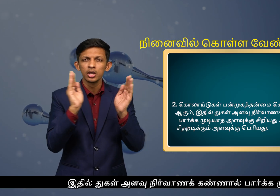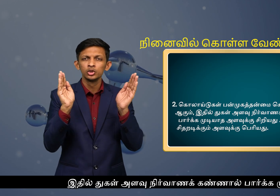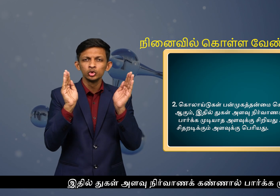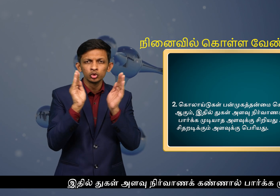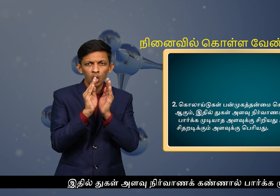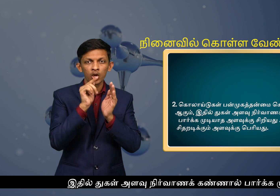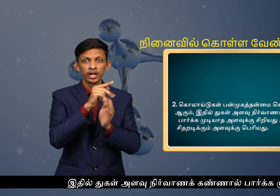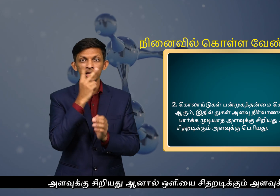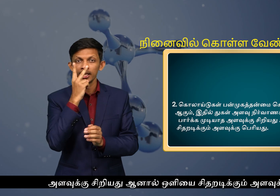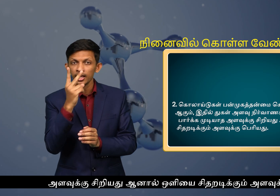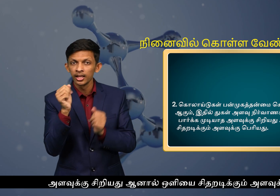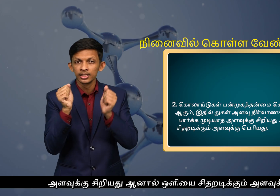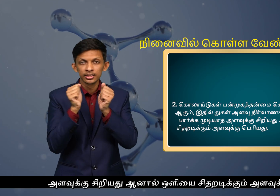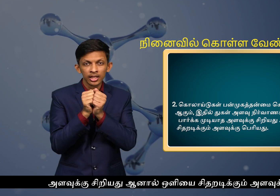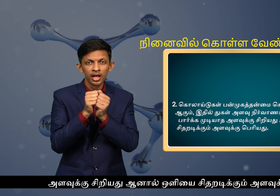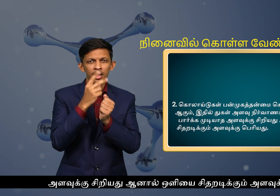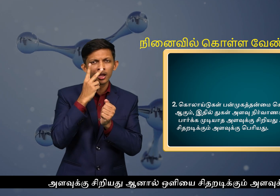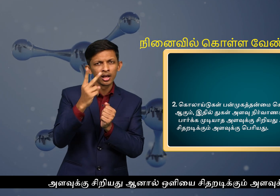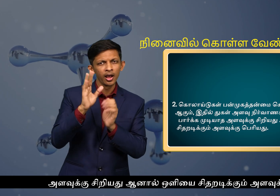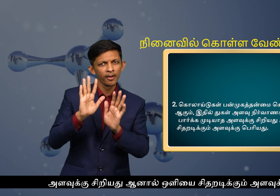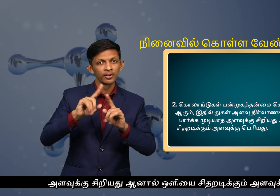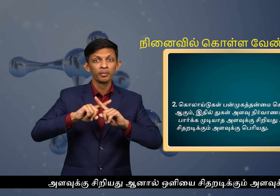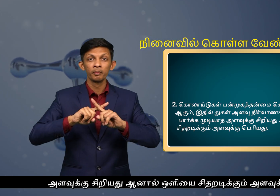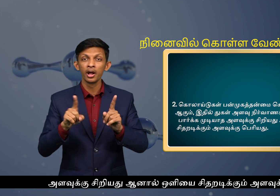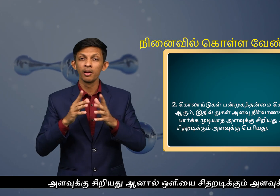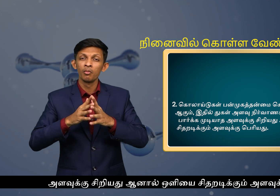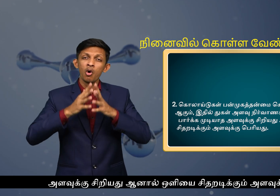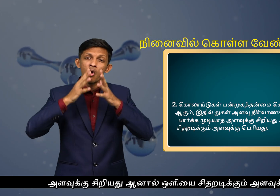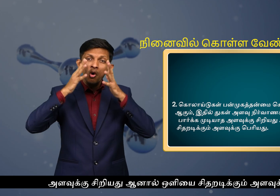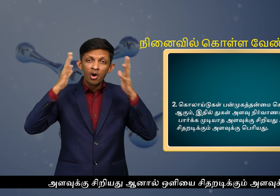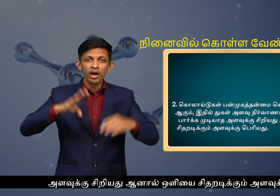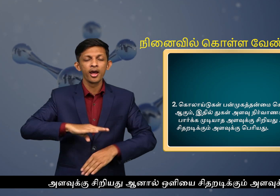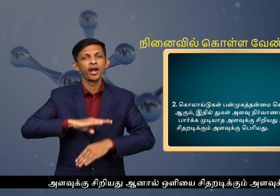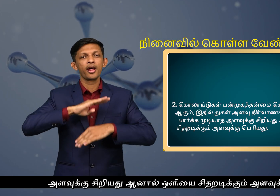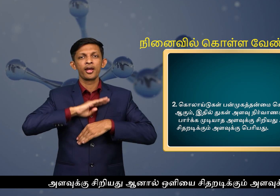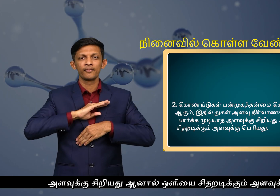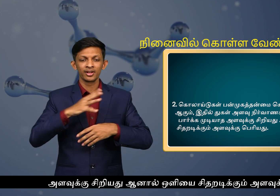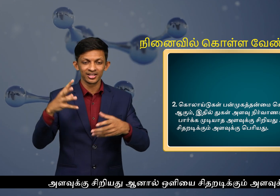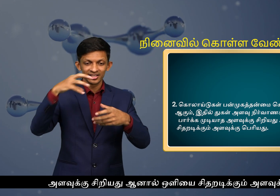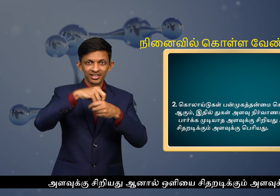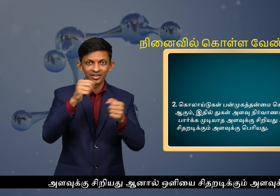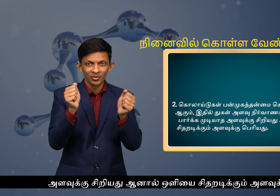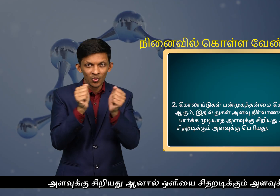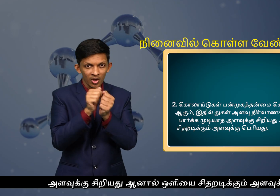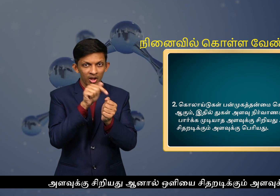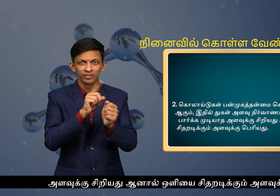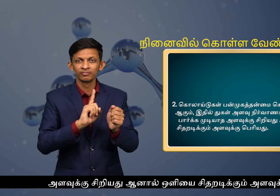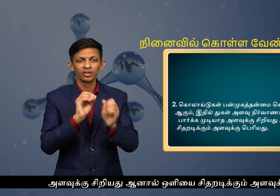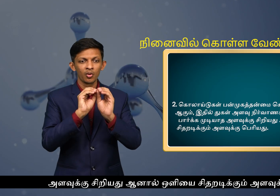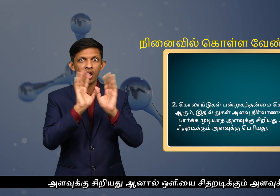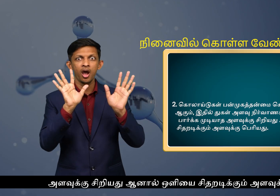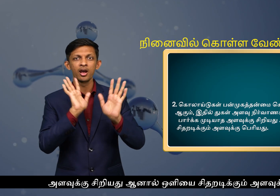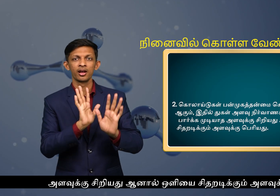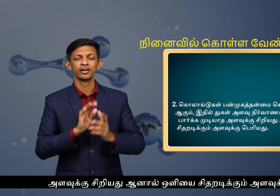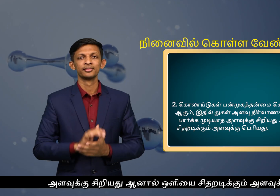முடியாத அளவுக்கு சிறியது, ஆனால் ஒளியை சிதறடிக்கும் அளவுக்கு பெரியது.